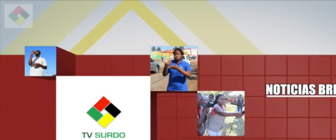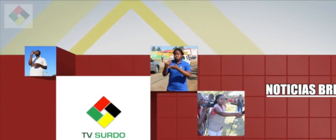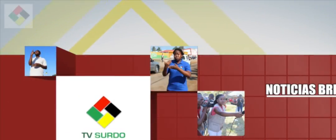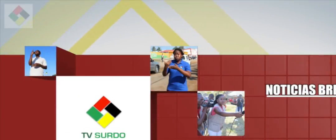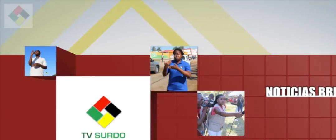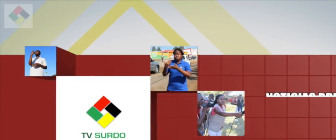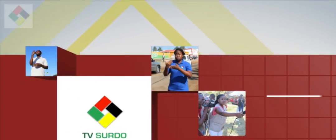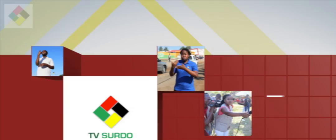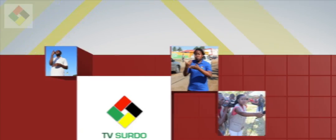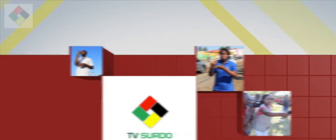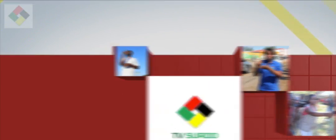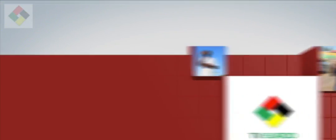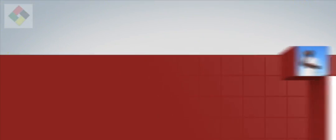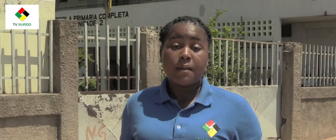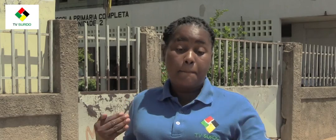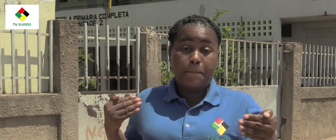Música